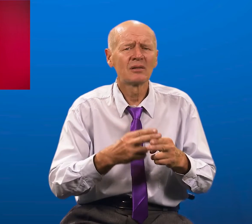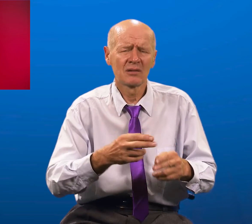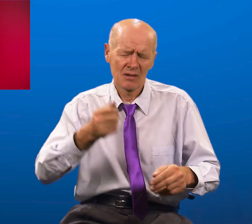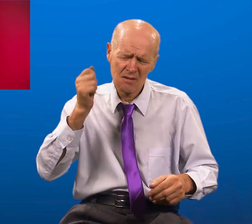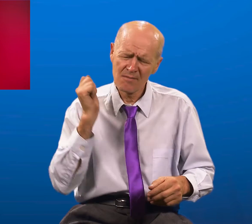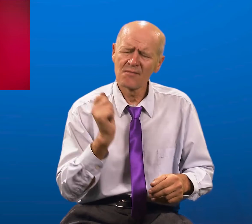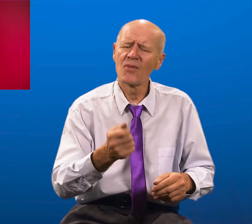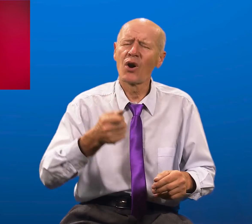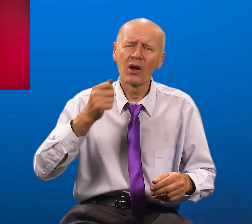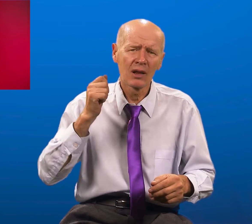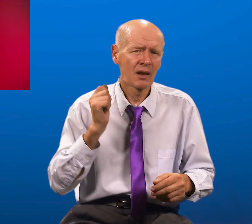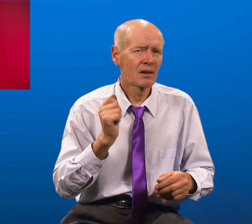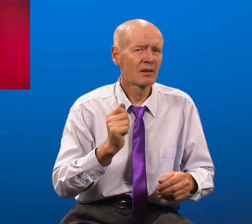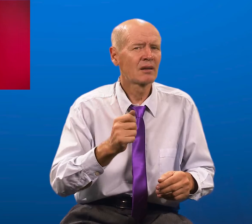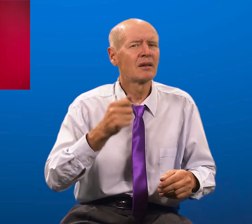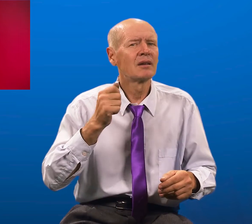железный молот,